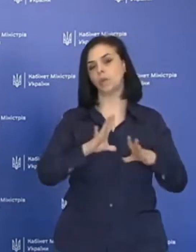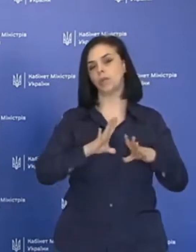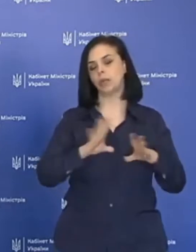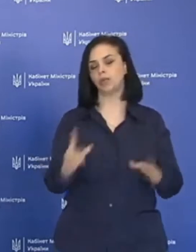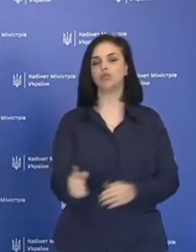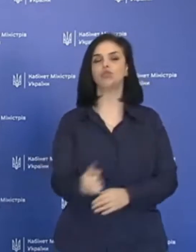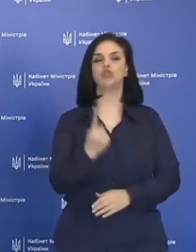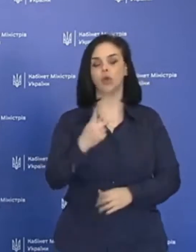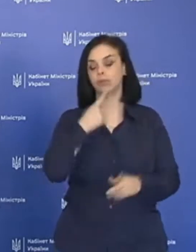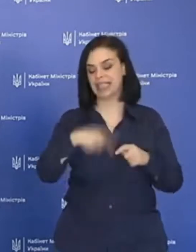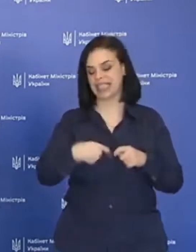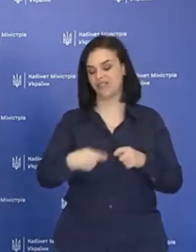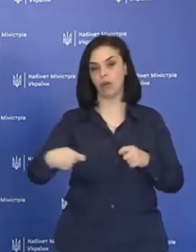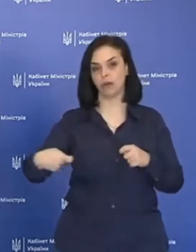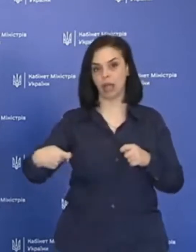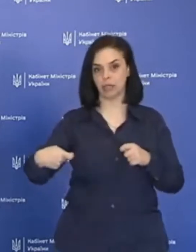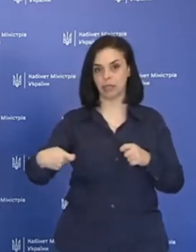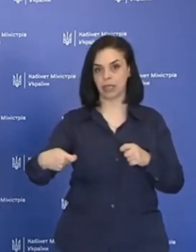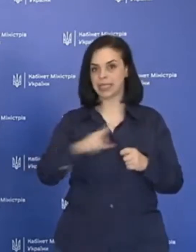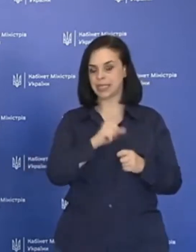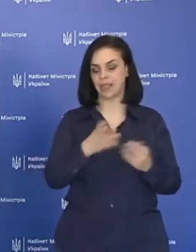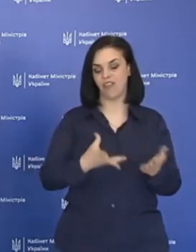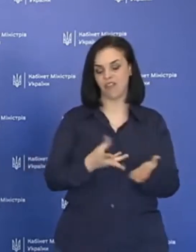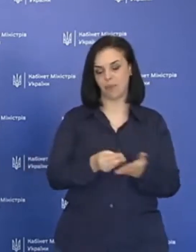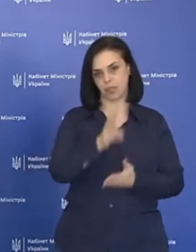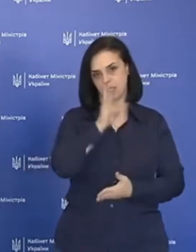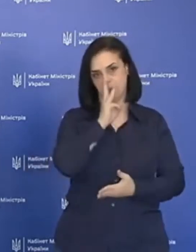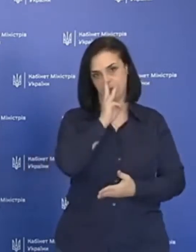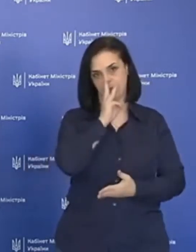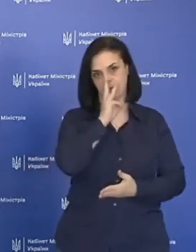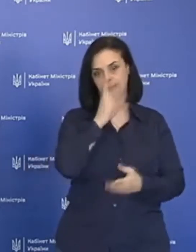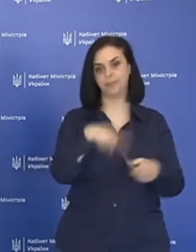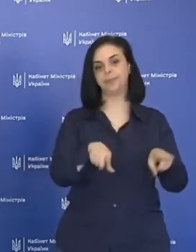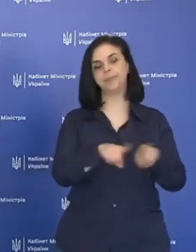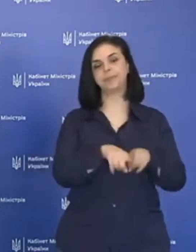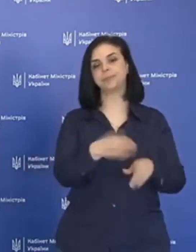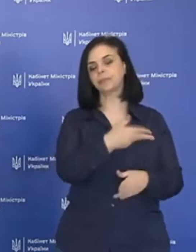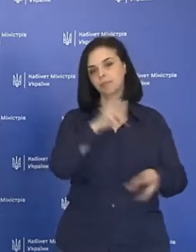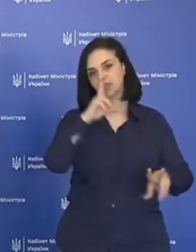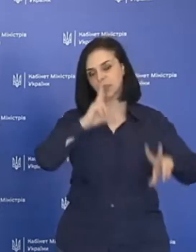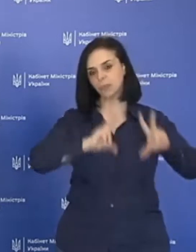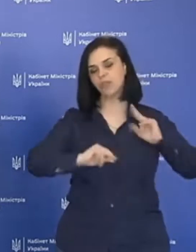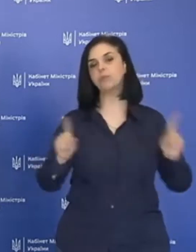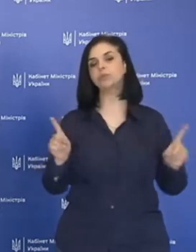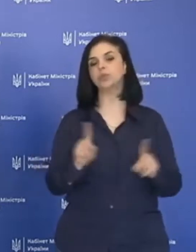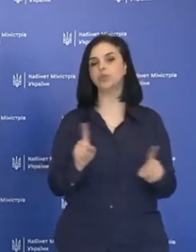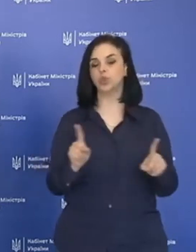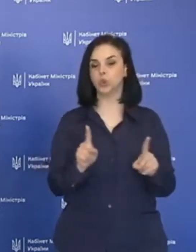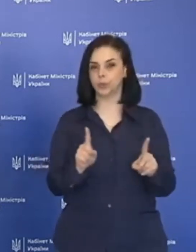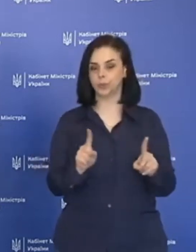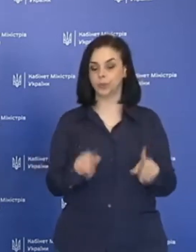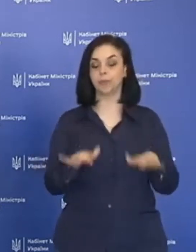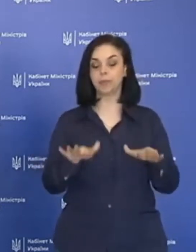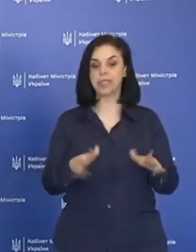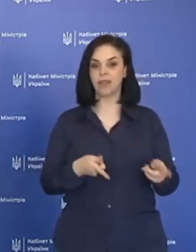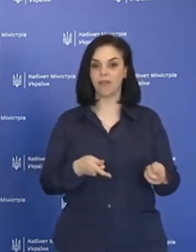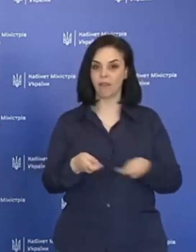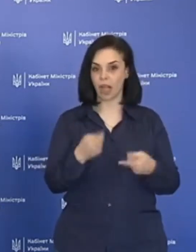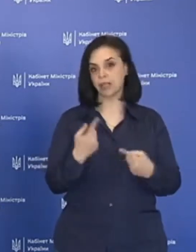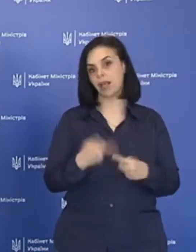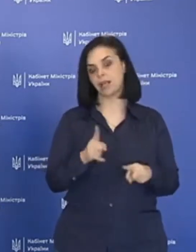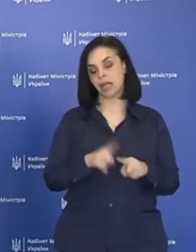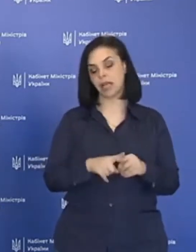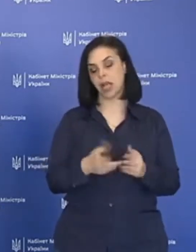було жодних зволікань з виплати заробітної плати. Також ми сподіваємося, що місцева влада,